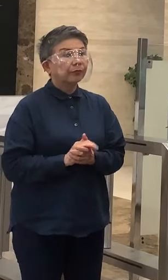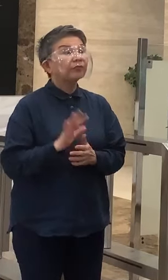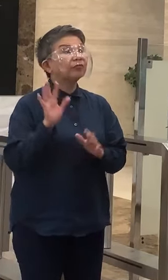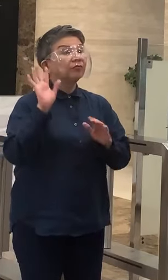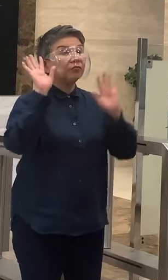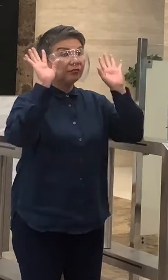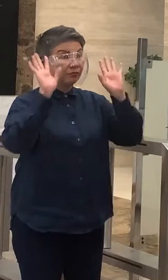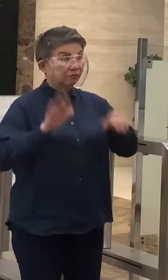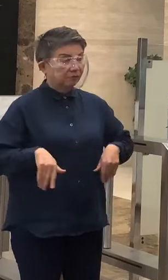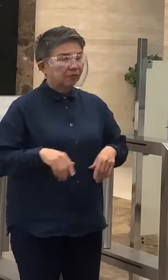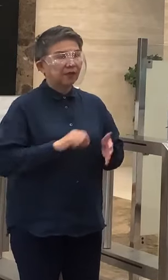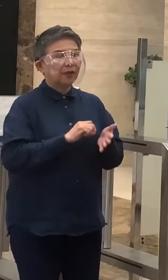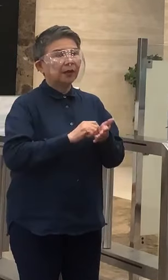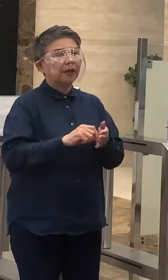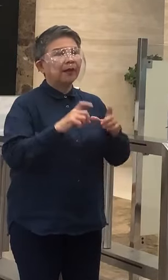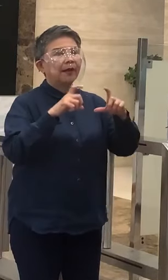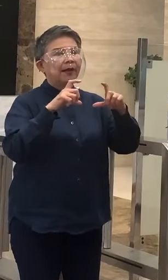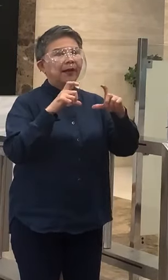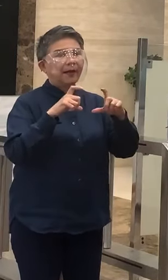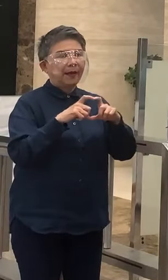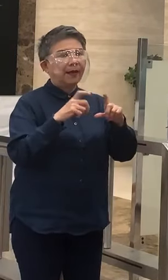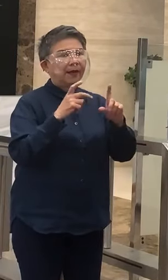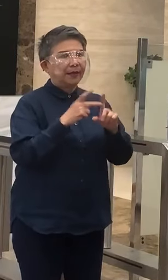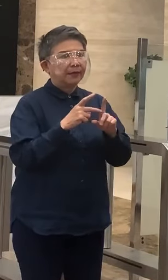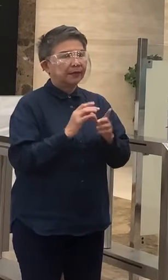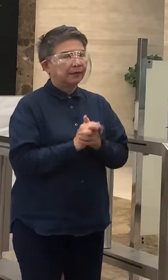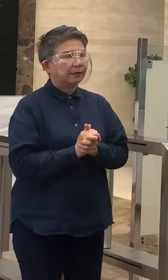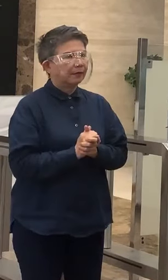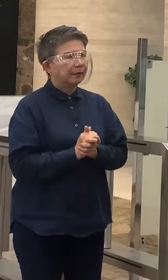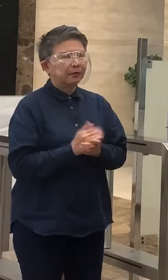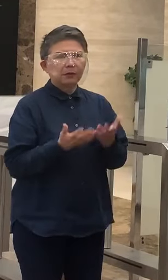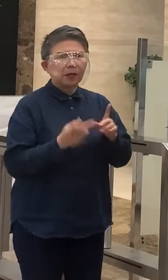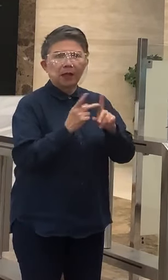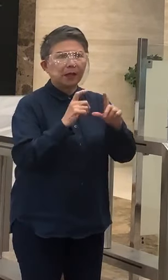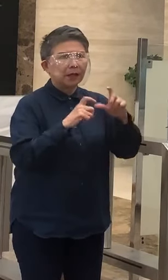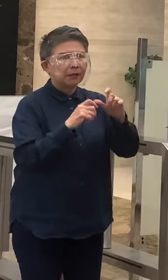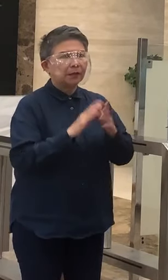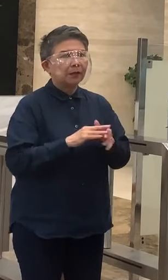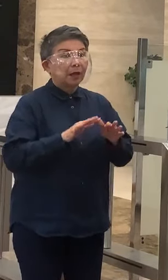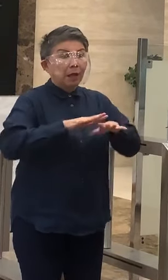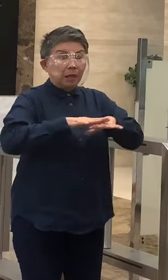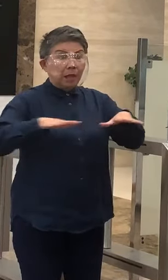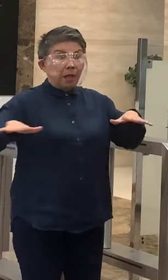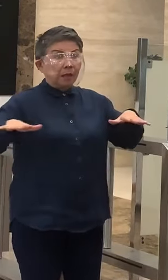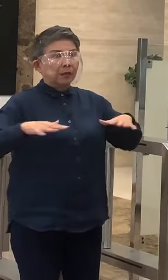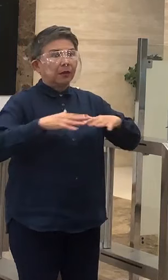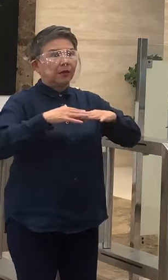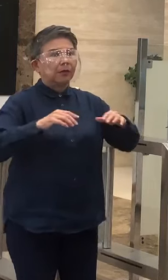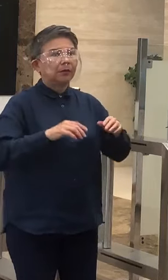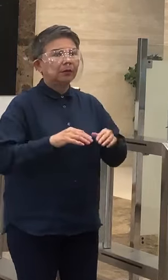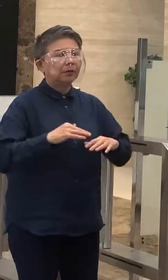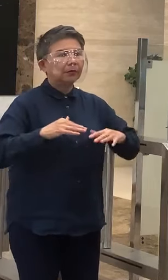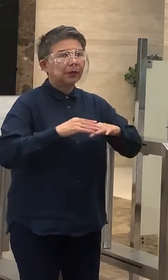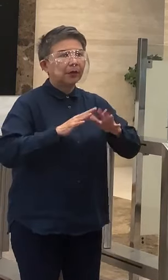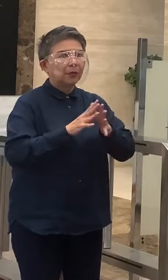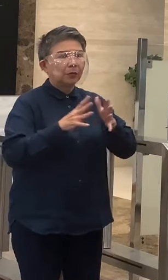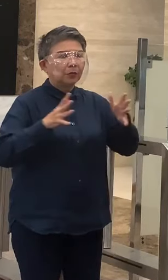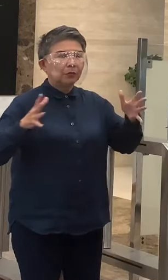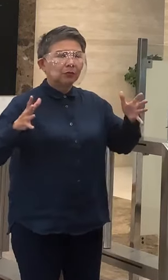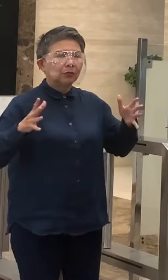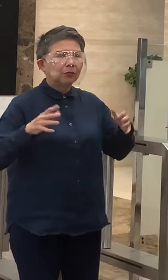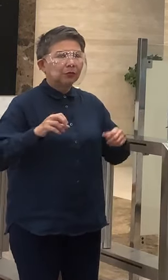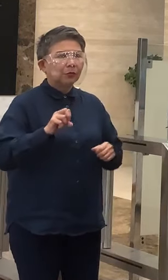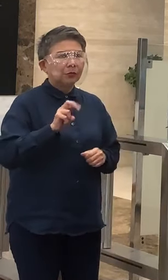Bogor ke atas nama hhs dengan luas tanah sekitar